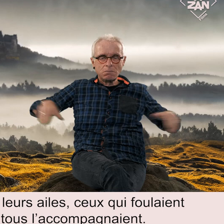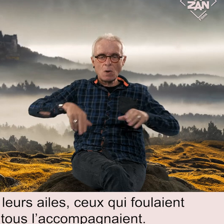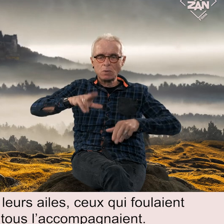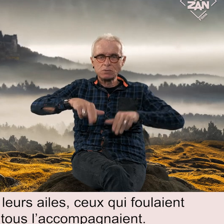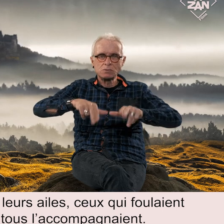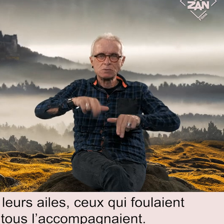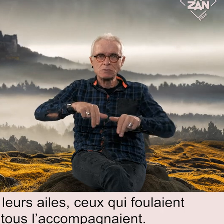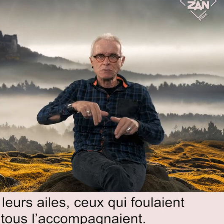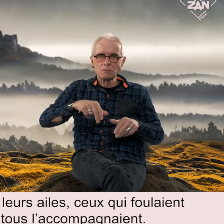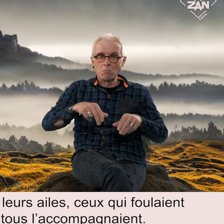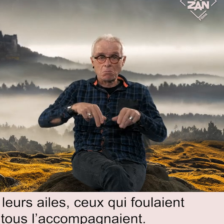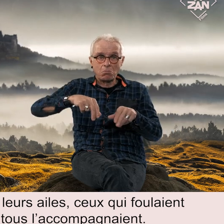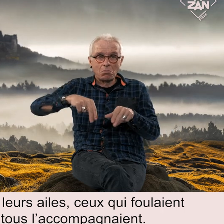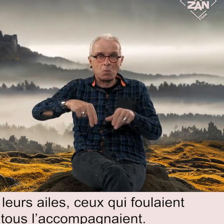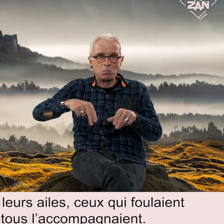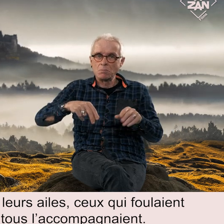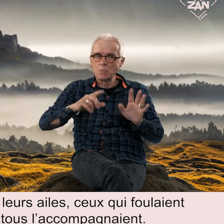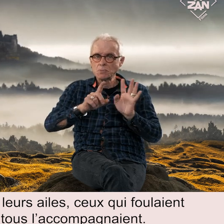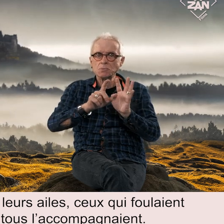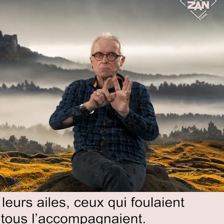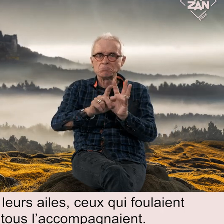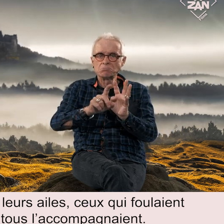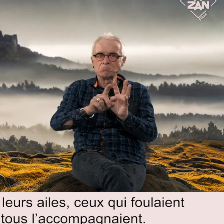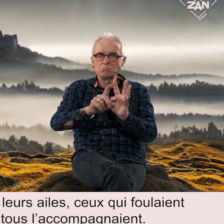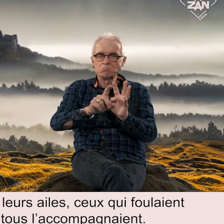sol déplacèrent leurs membres et tous l'accompagnaient.